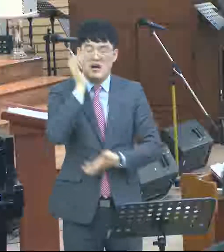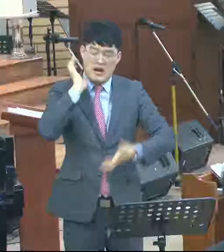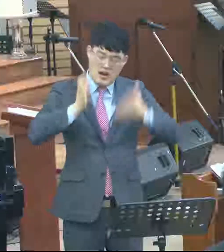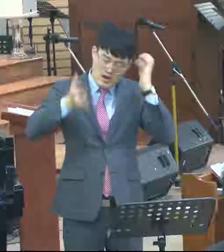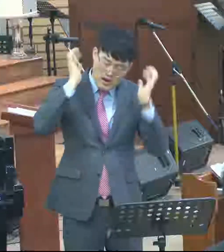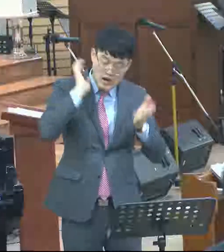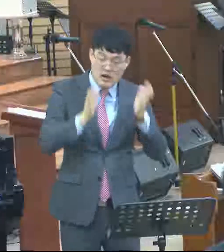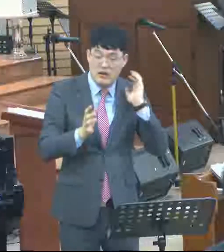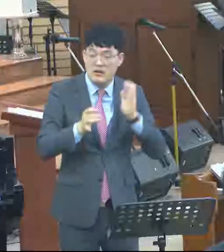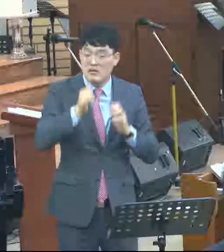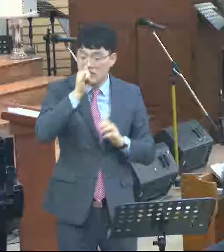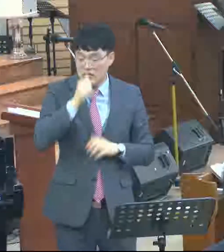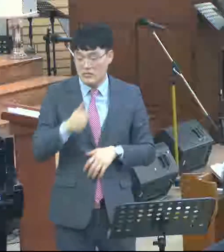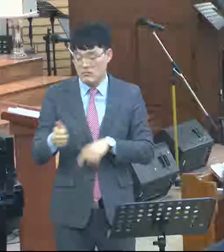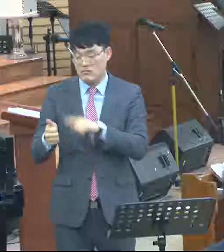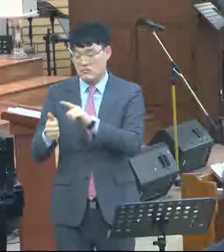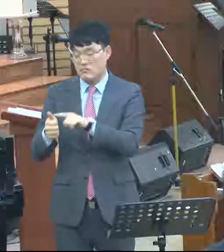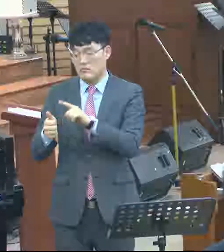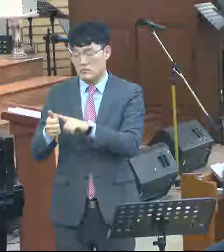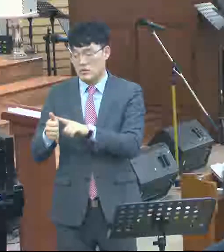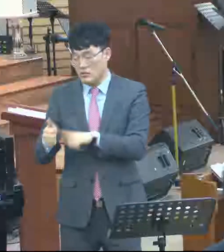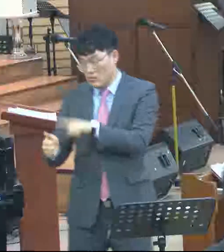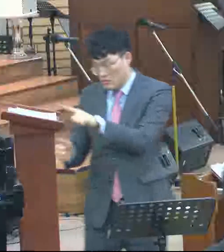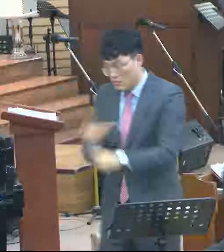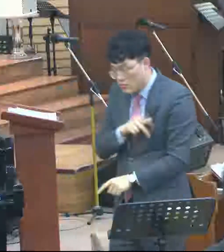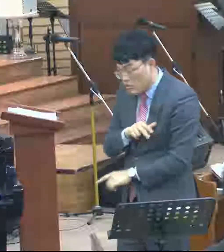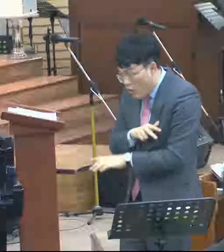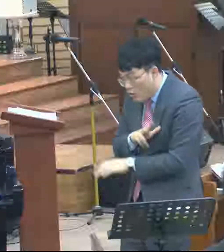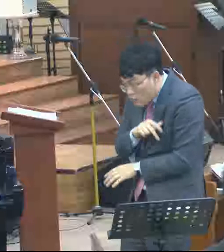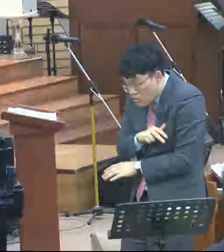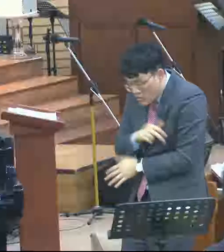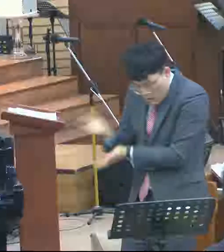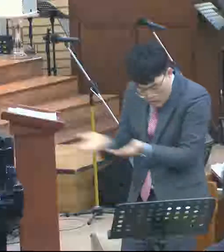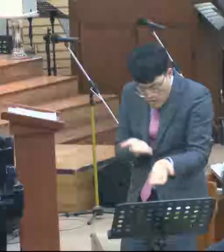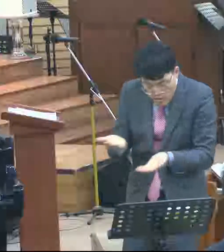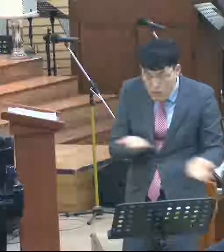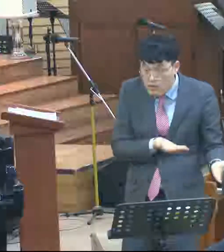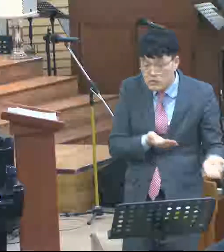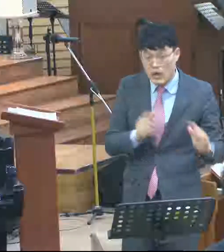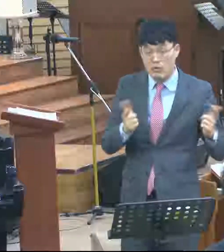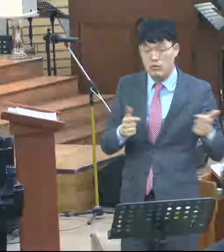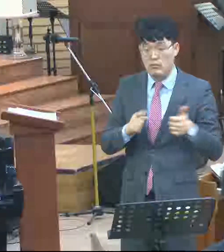상대가 국회의원이면 국회의원이십니까? 그냥 가십시오, 이렇게 해도 되는데 이 직원이